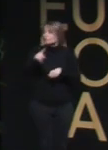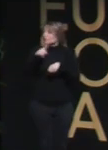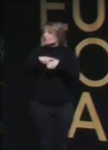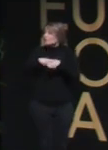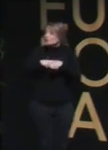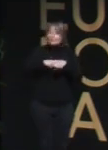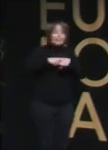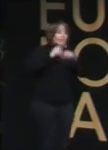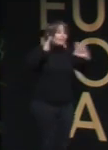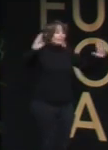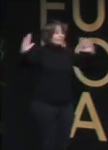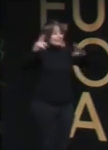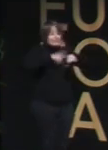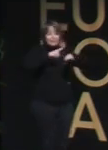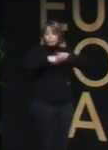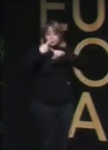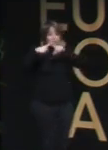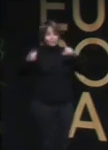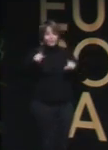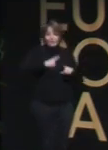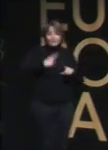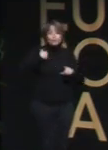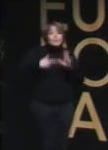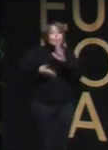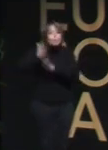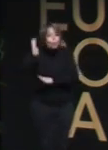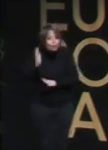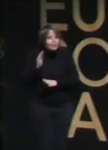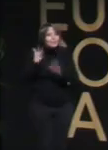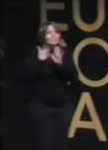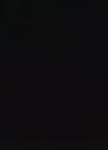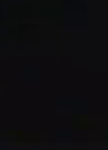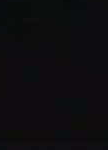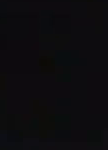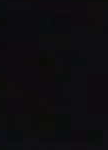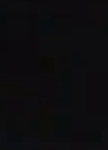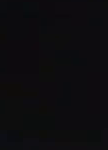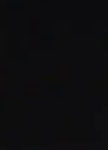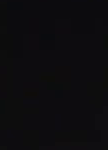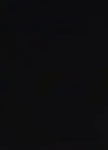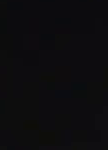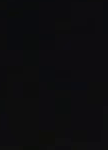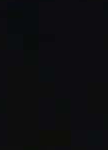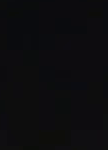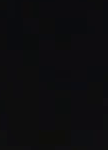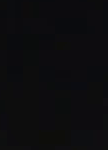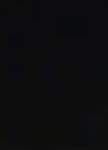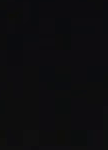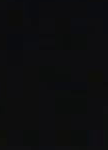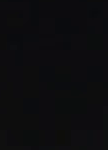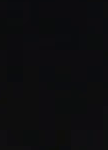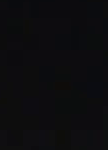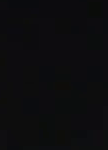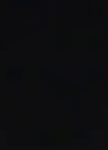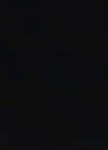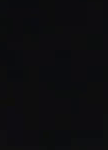espacio temporal para ellos es diferente. El ya voy... Son 20 minutos de los nuestros. O sea, a la cama, ya voy.